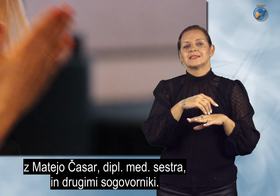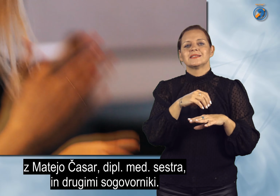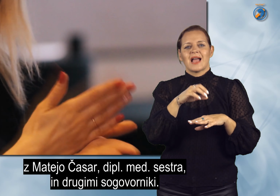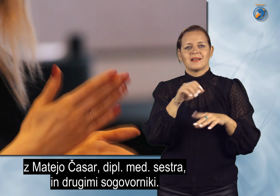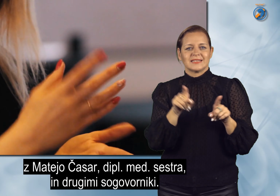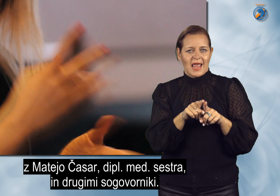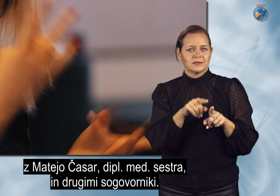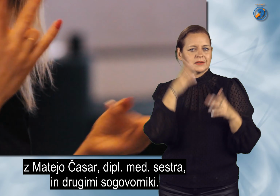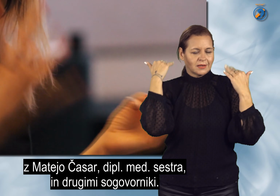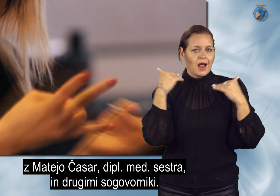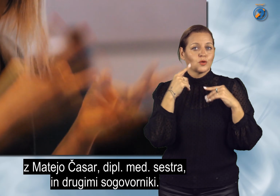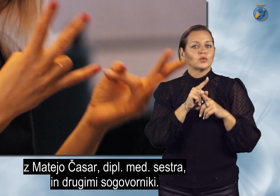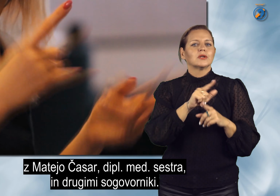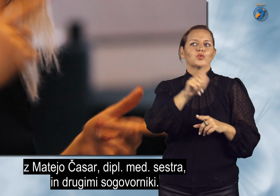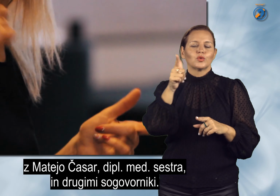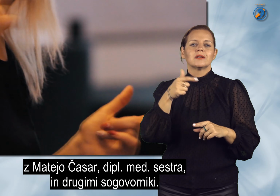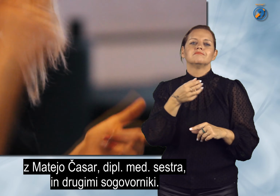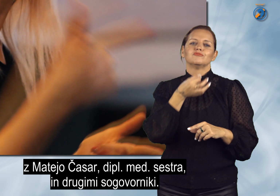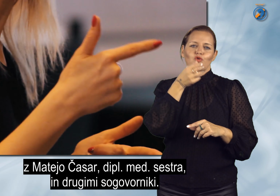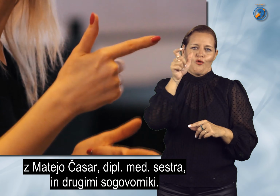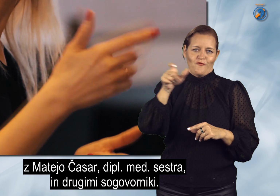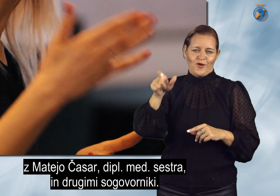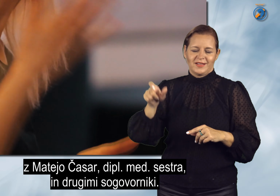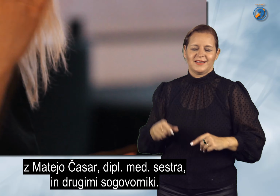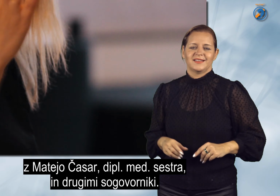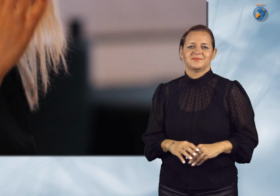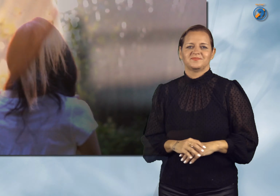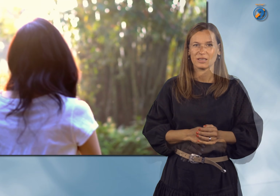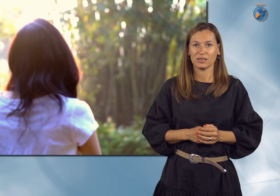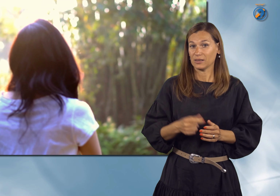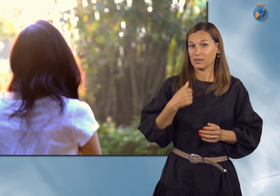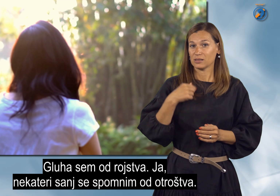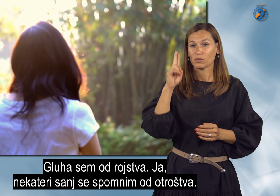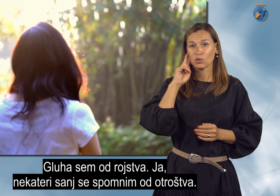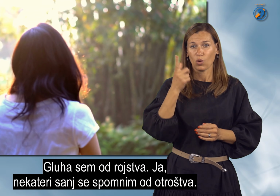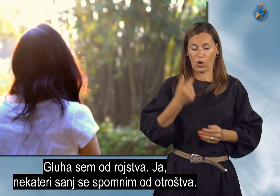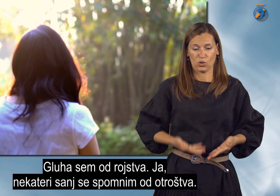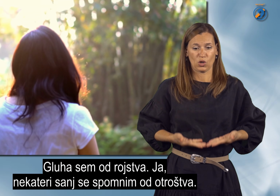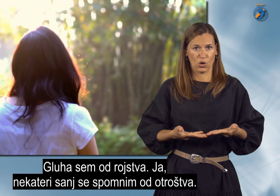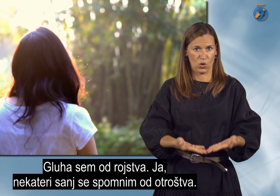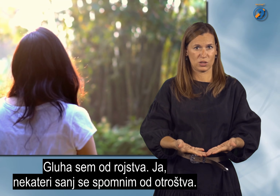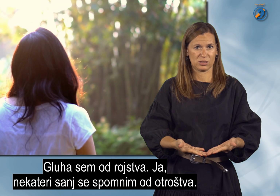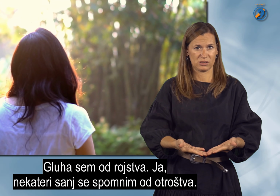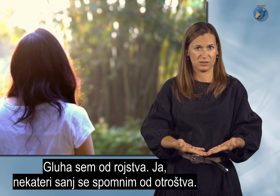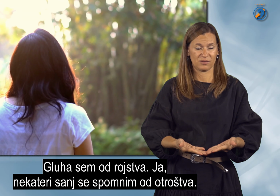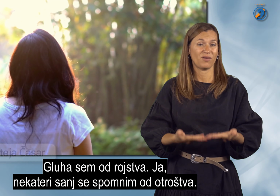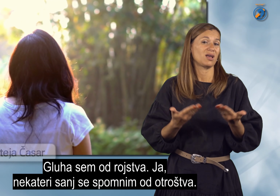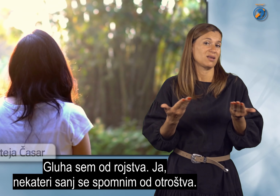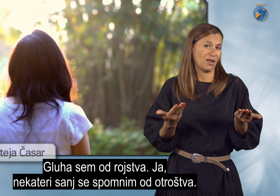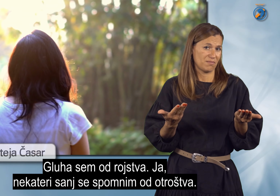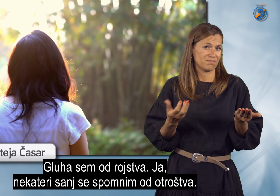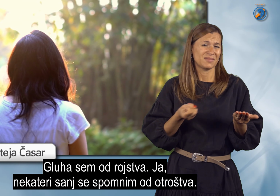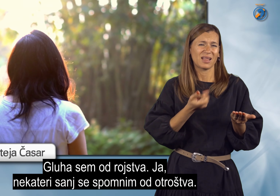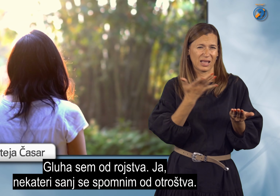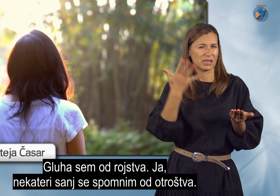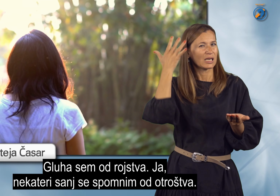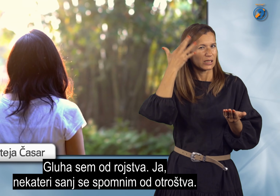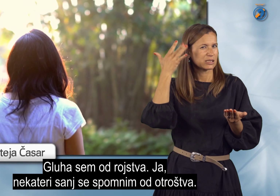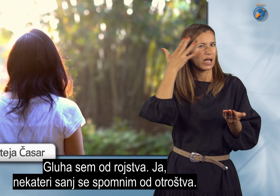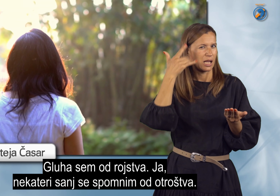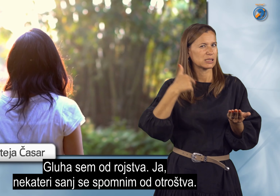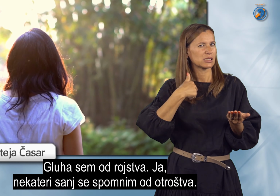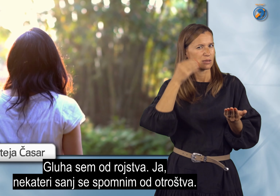diplomirano medicinsko sestro in drugimi sogovorniki. Gluha sem od rojstva. Ja,